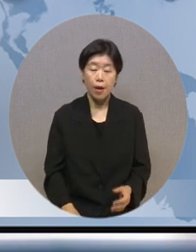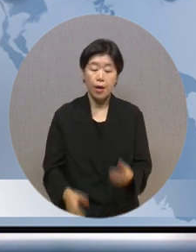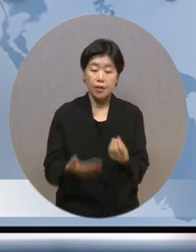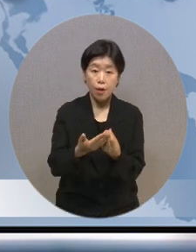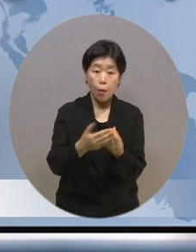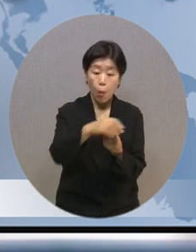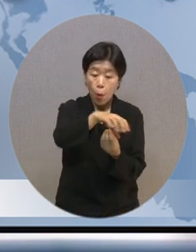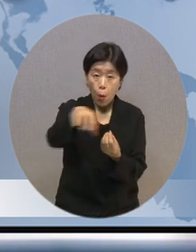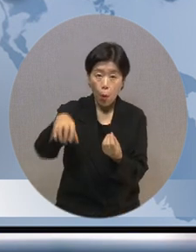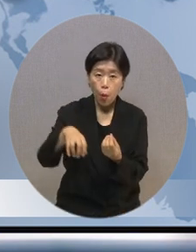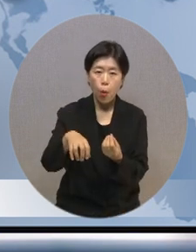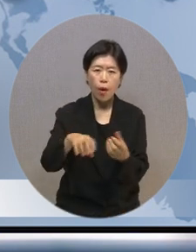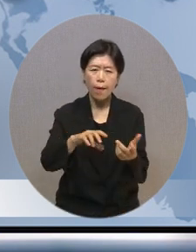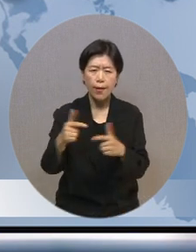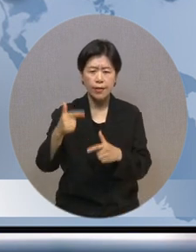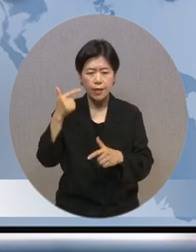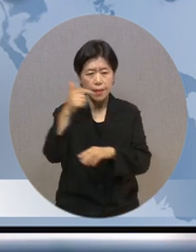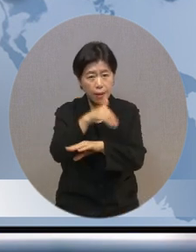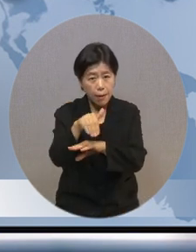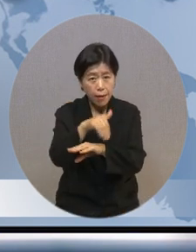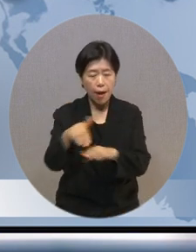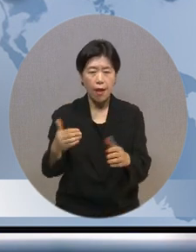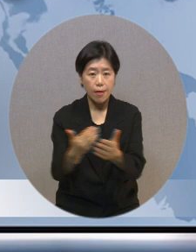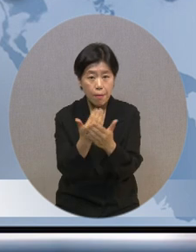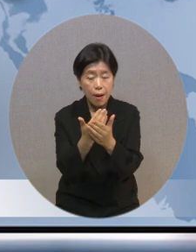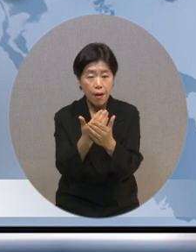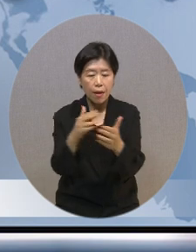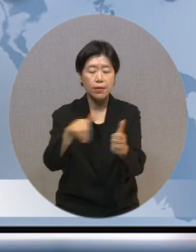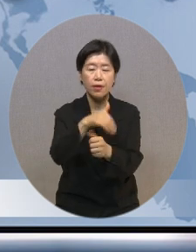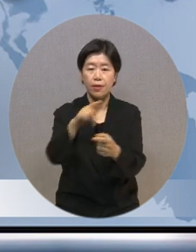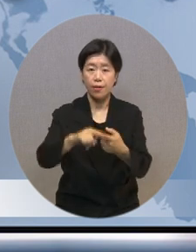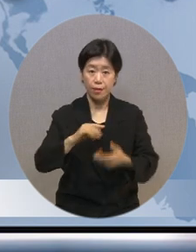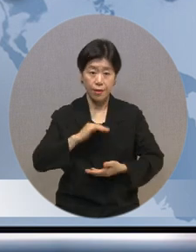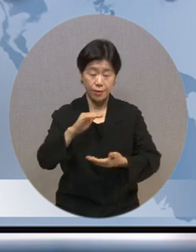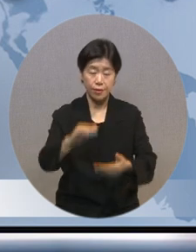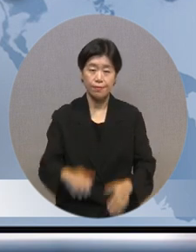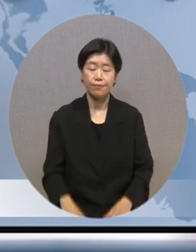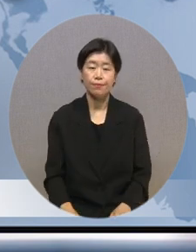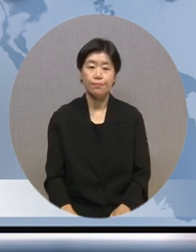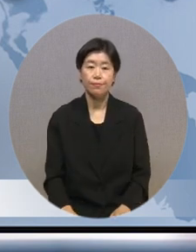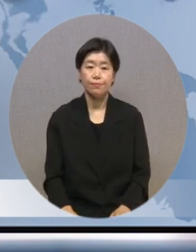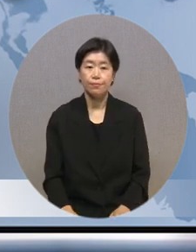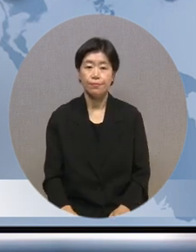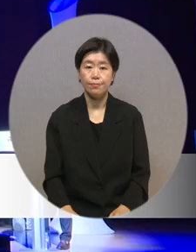계획까지 여수의 제도약을 위한 현장 소식 이영춘 기자가 전해드립니다.